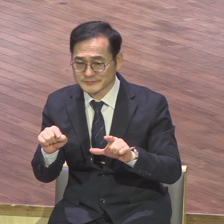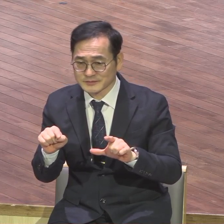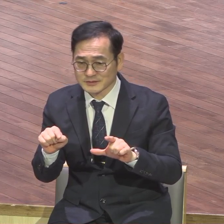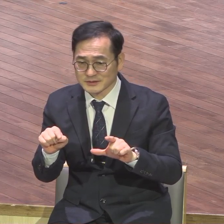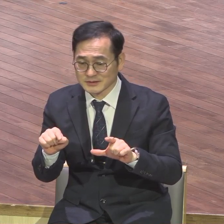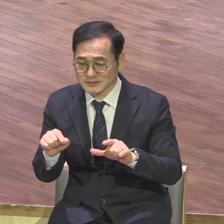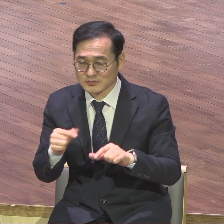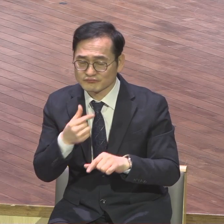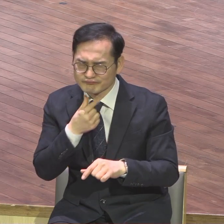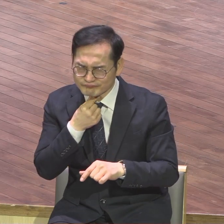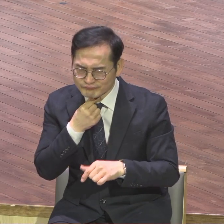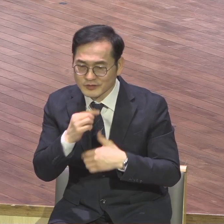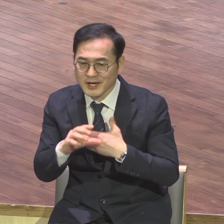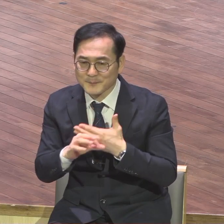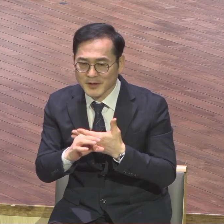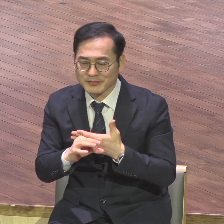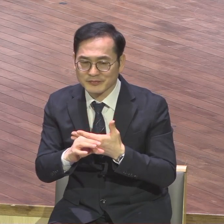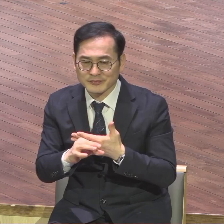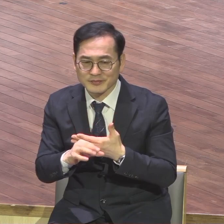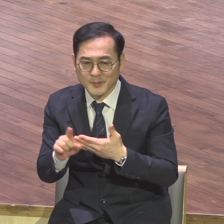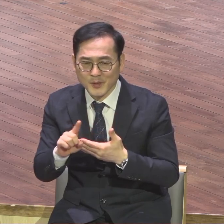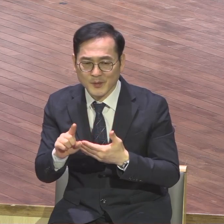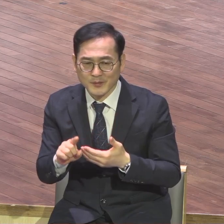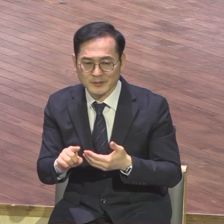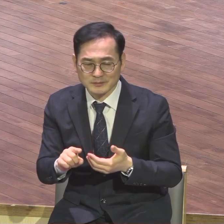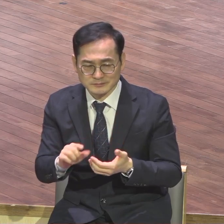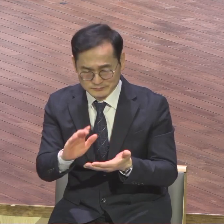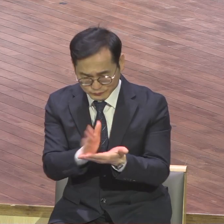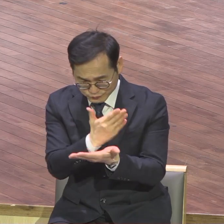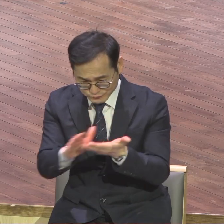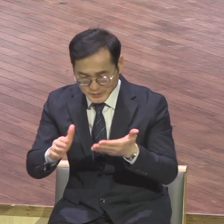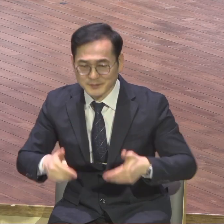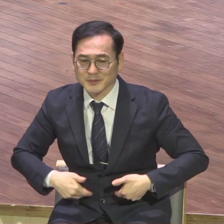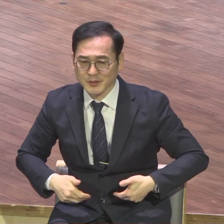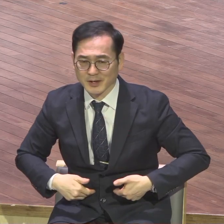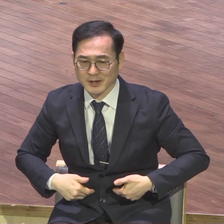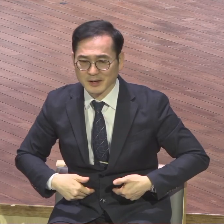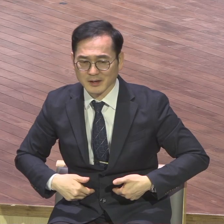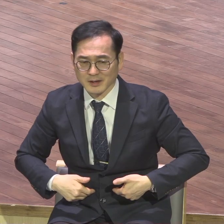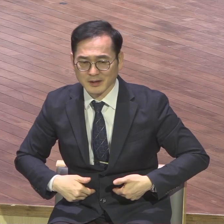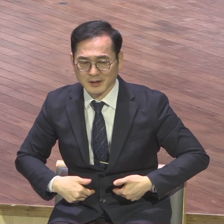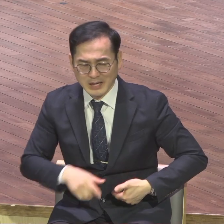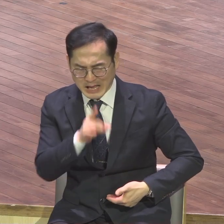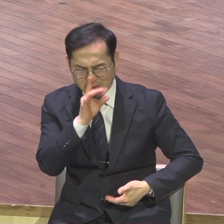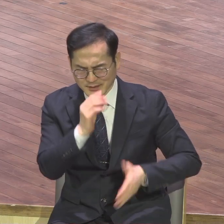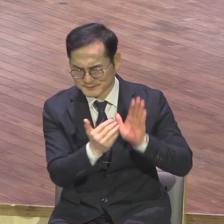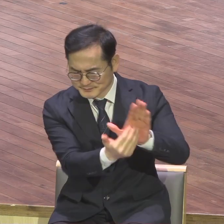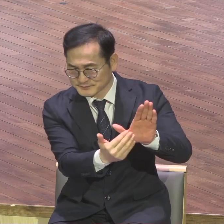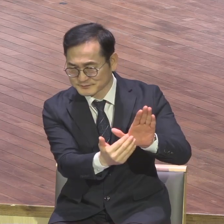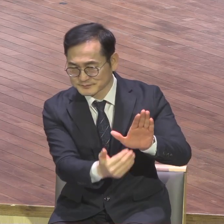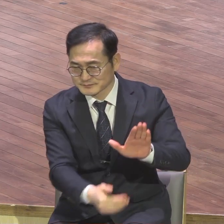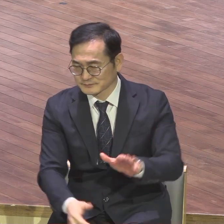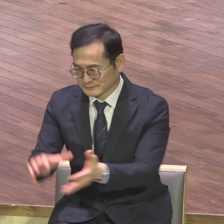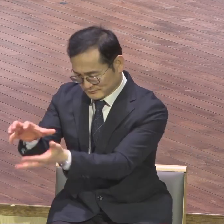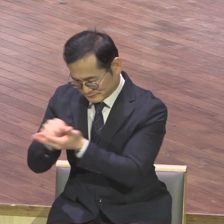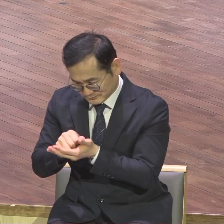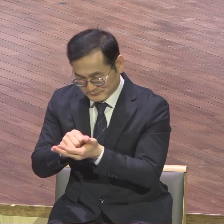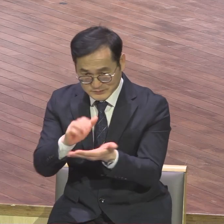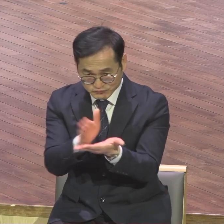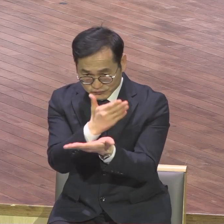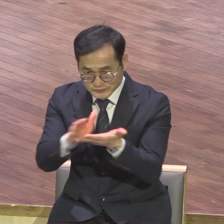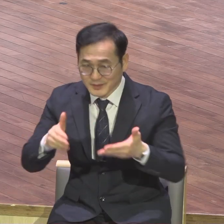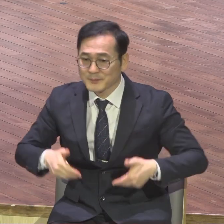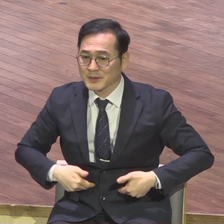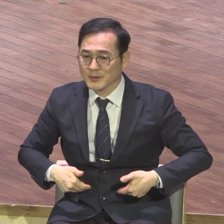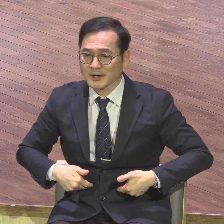바르게 행해야 할 것을 분별하는 힘이 있어야 돼요. 분별할 수 있는 힘이. 사도 바울은요 이 사실을 빌립보교회